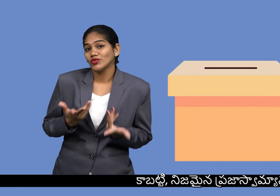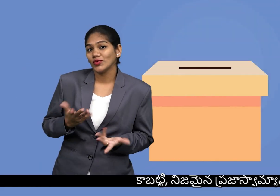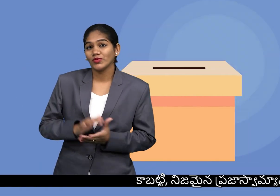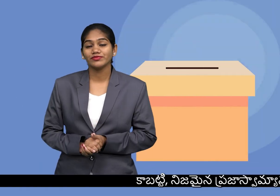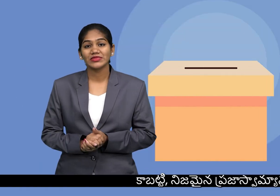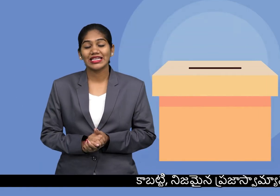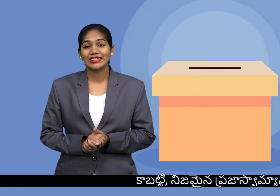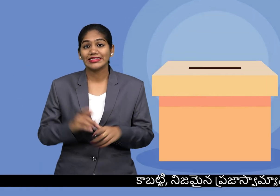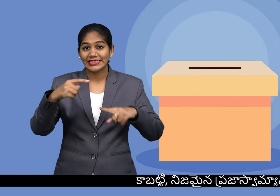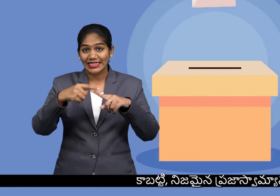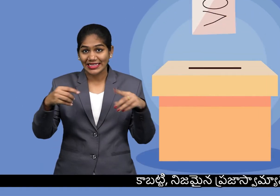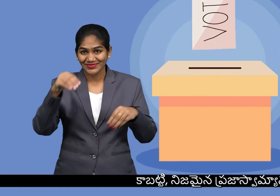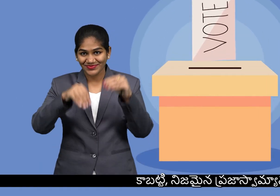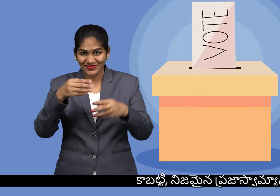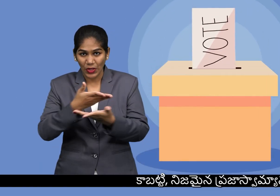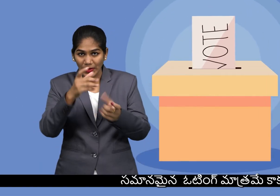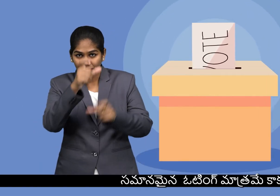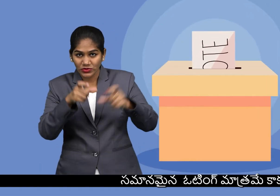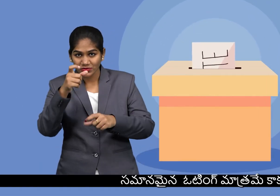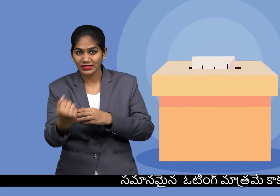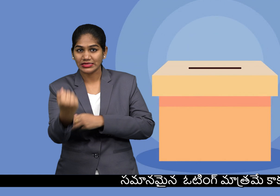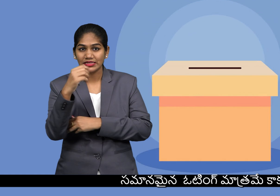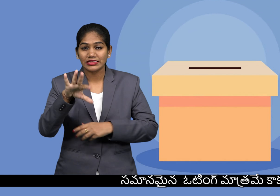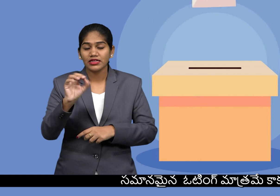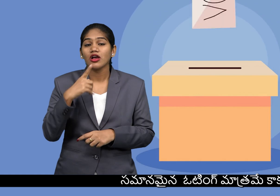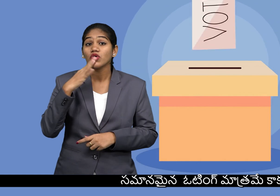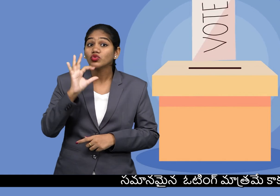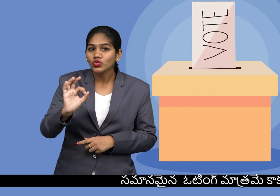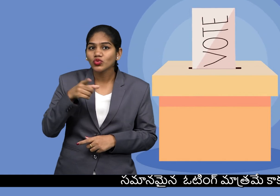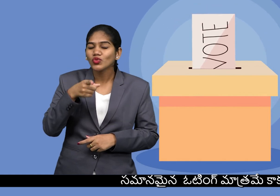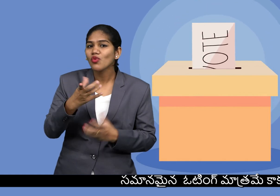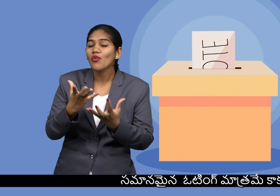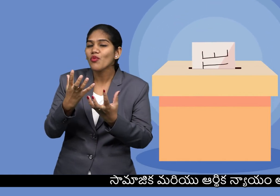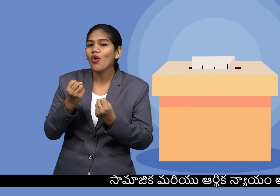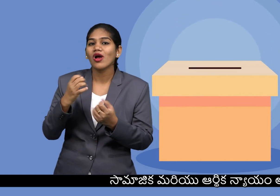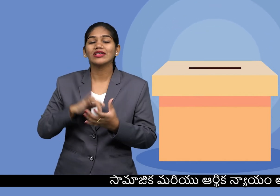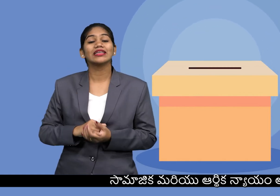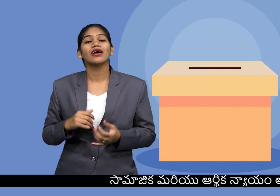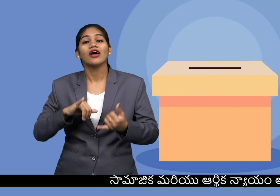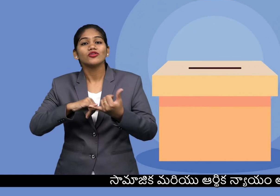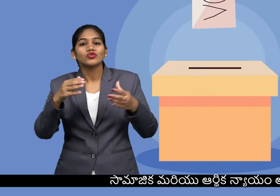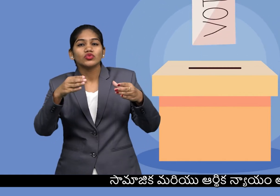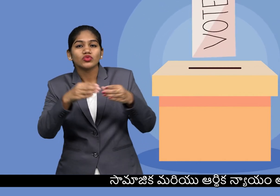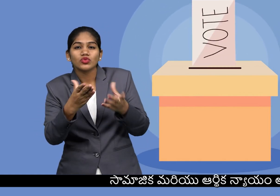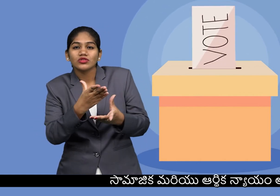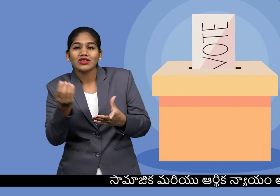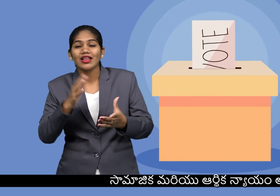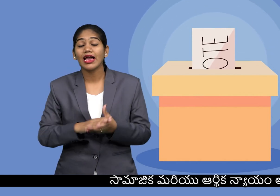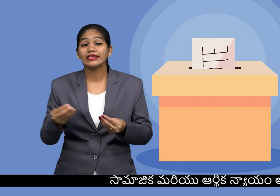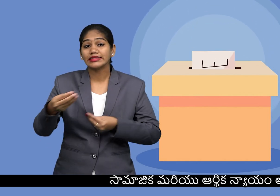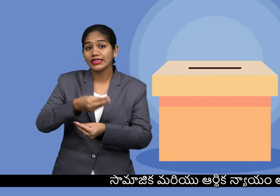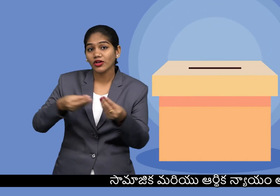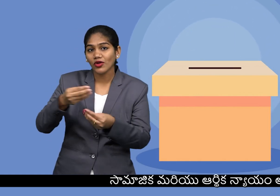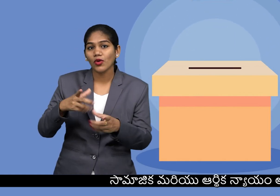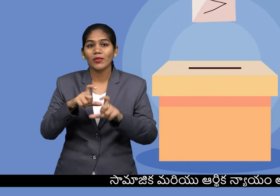కాబట్టి నిజమైన ప్రజాస్వామ్యానికి సమానమైన ఓటింగ్ మాత్రమే కాకుండా సామాజిక మరియు ఆర్థిక